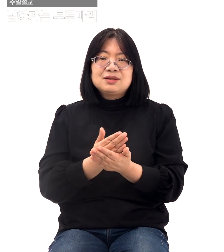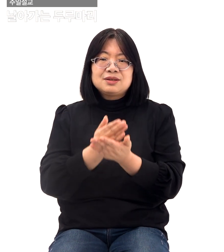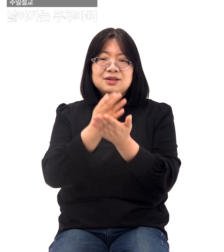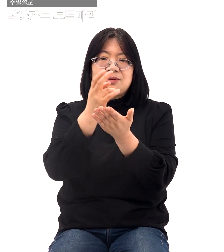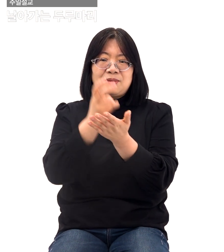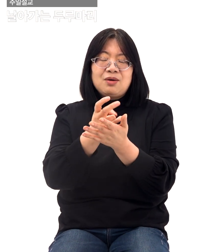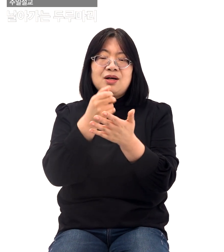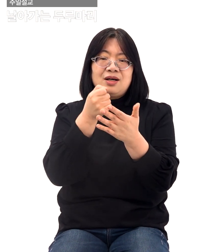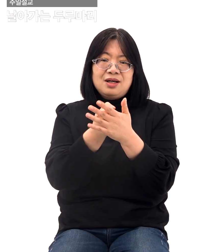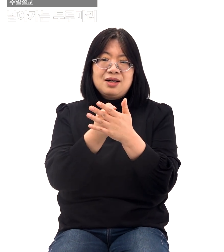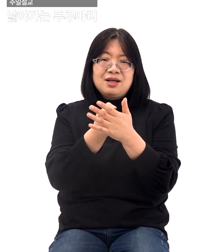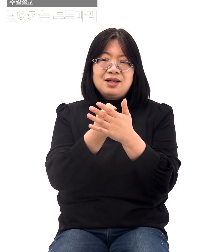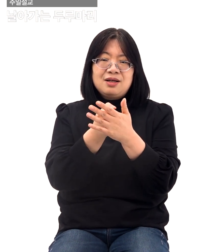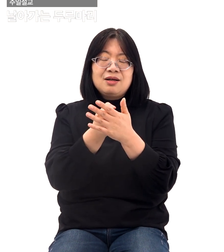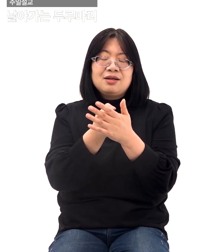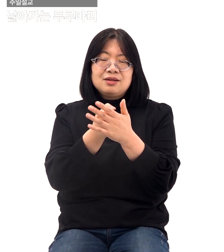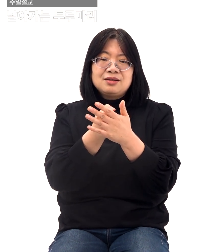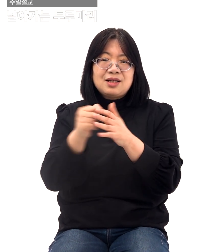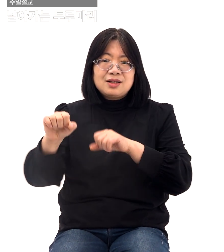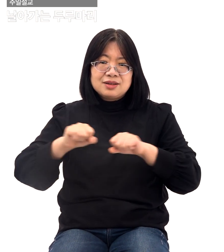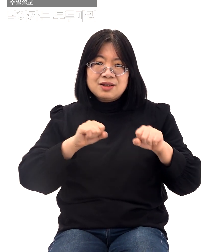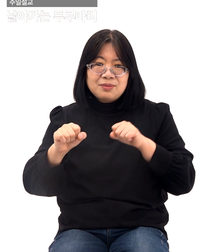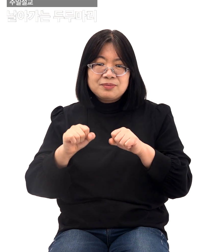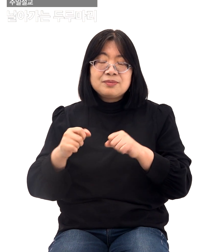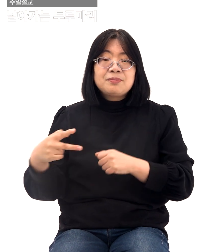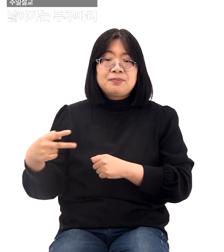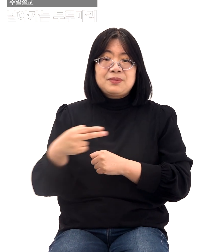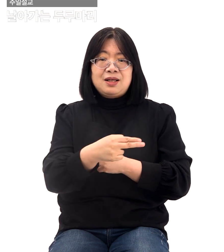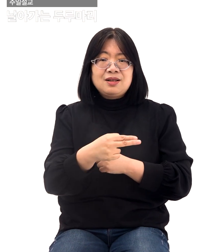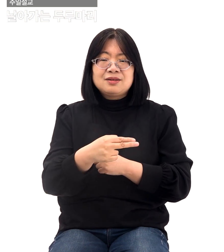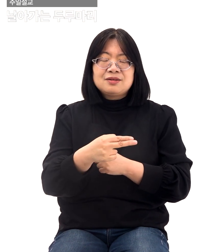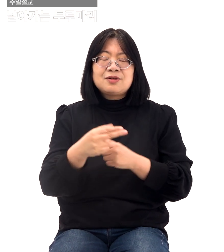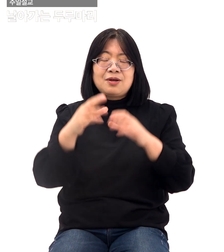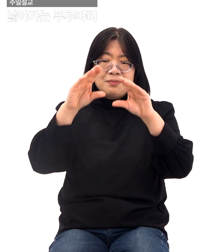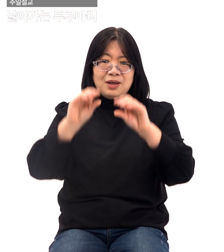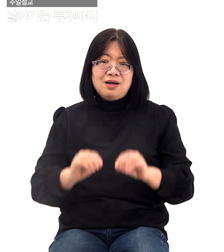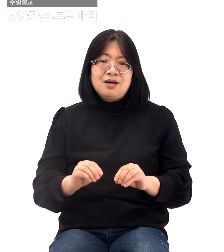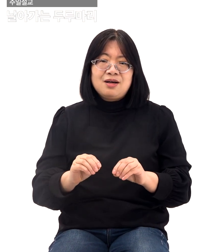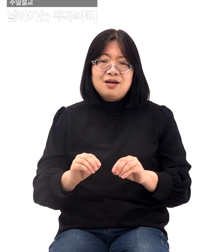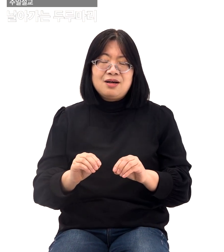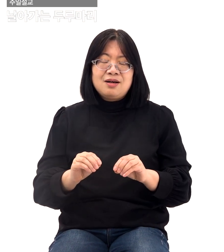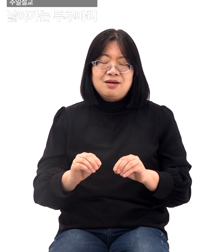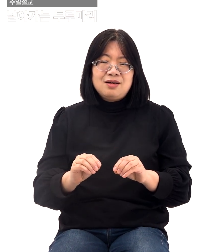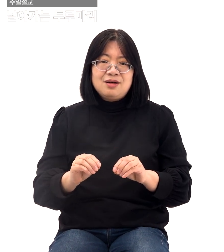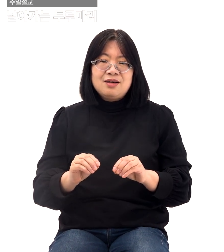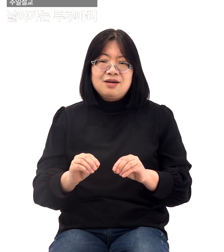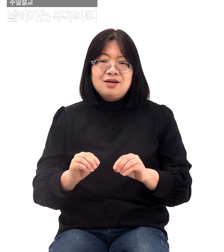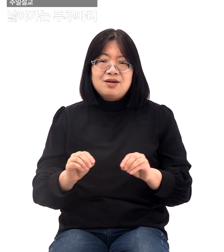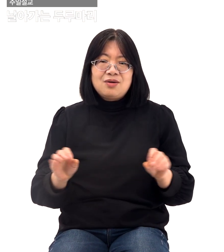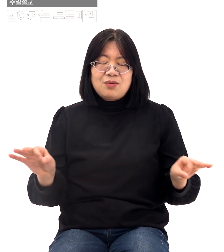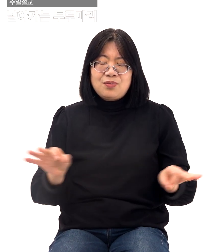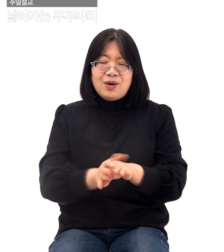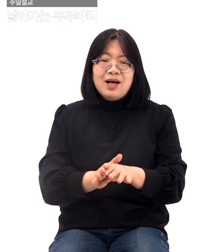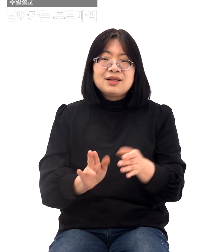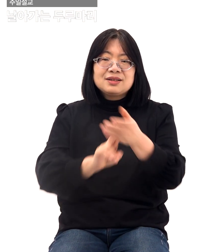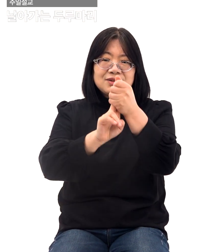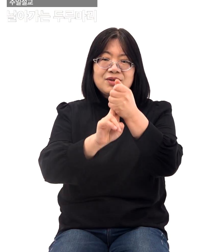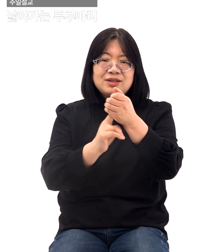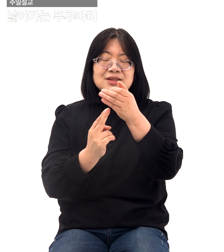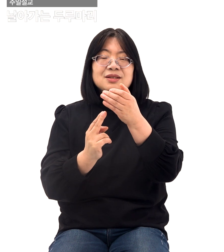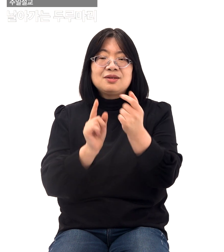법을 제정하려는 시도들이 단절되고 괴멸되고 소멸되는 기적이 일어나기를 주의